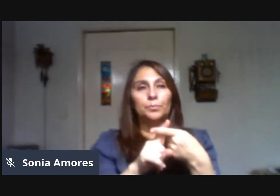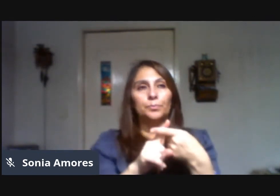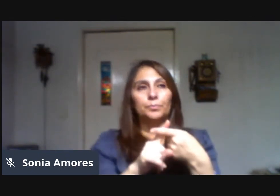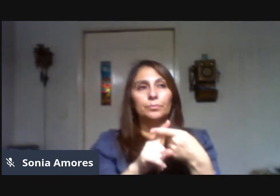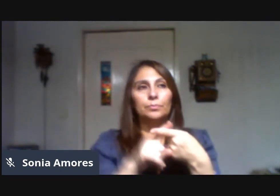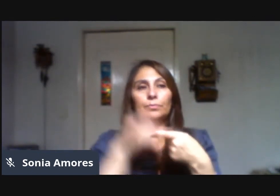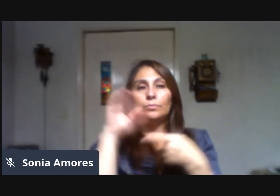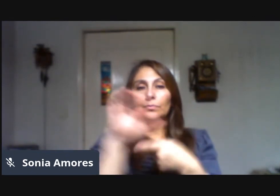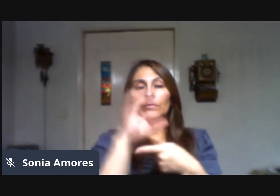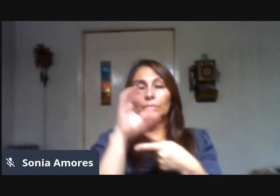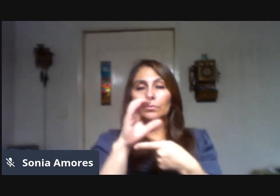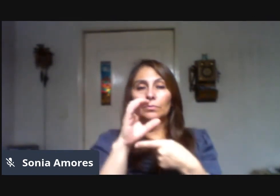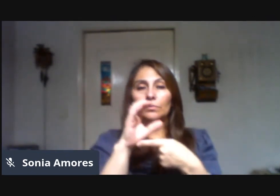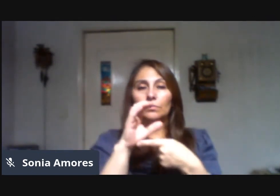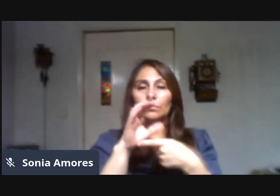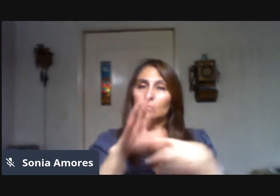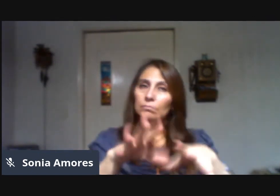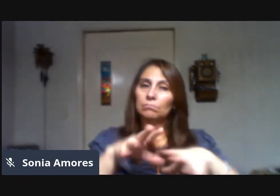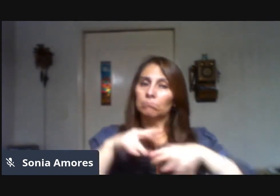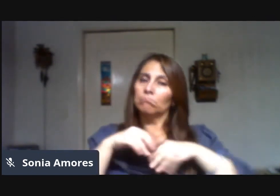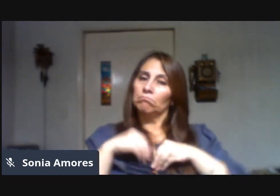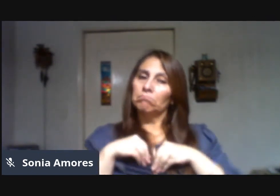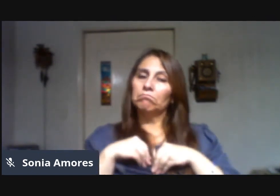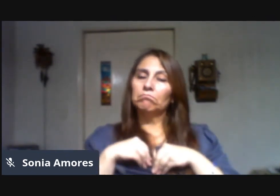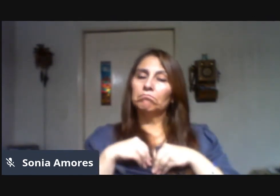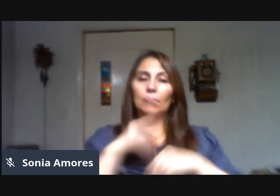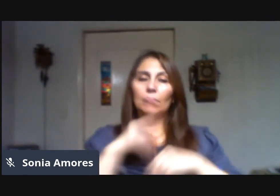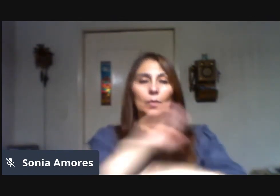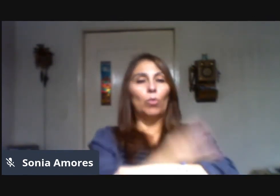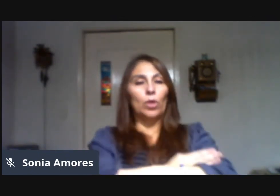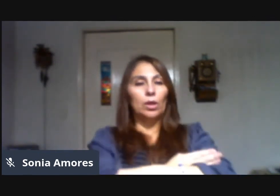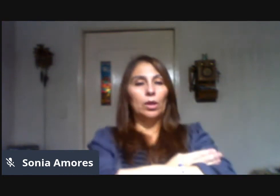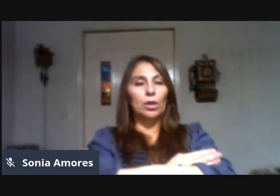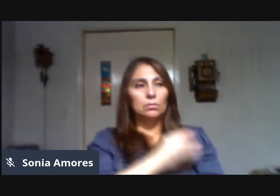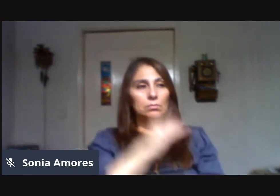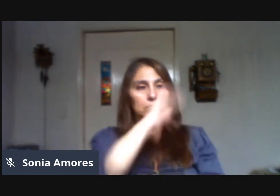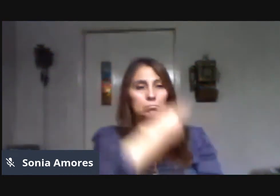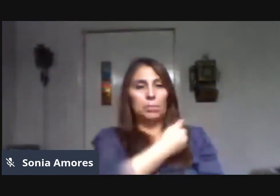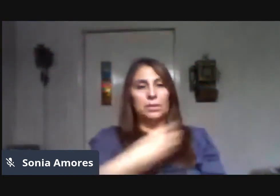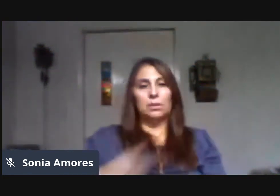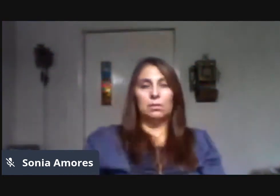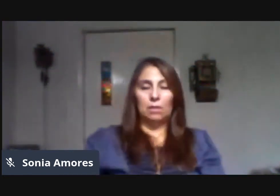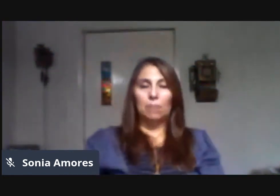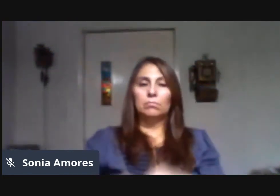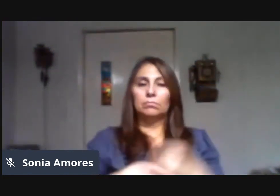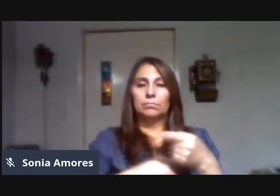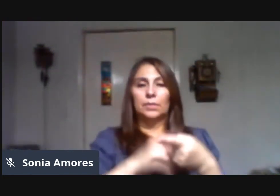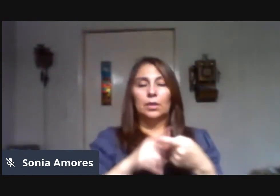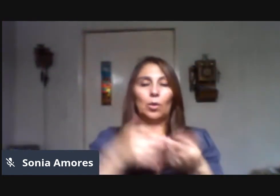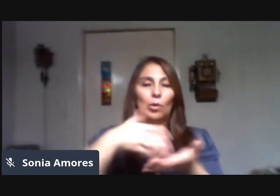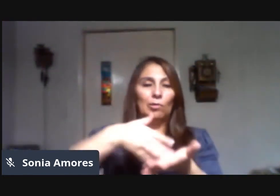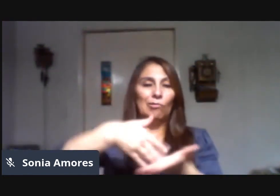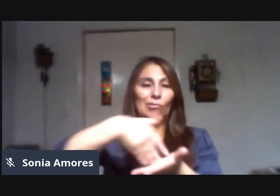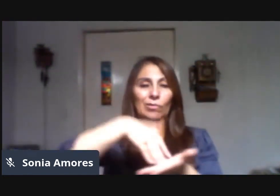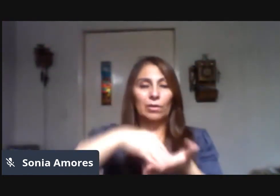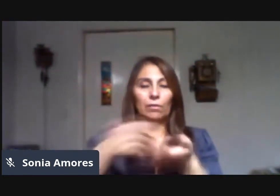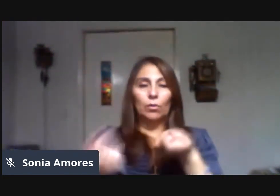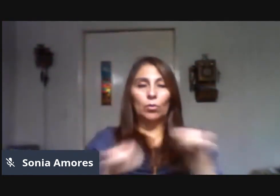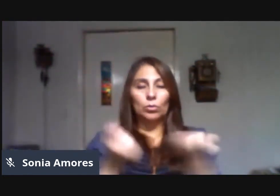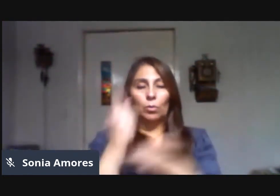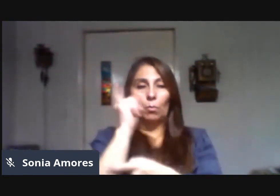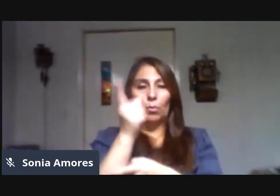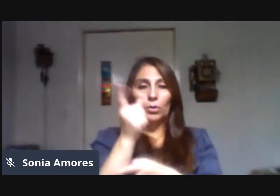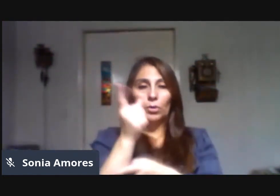un lugar de poderes presidenciales, ¿sí?, con un débil control político y presupuestal, a pesar